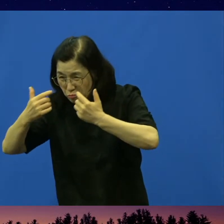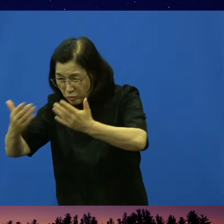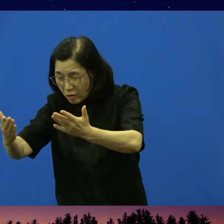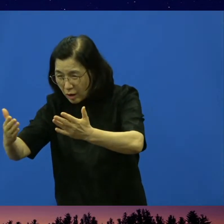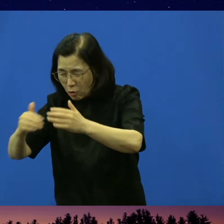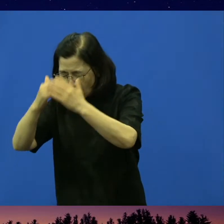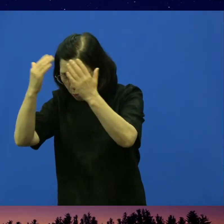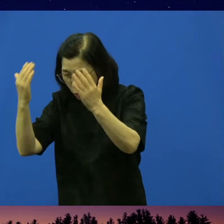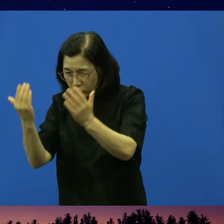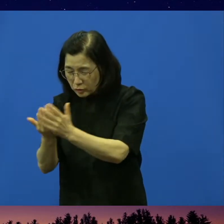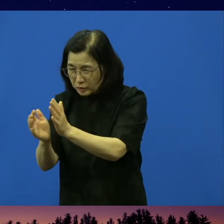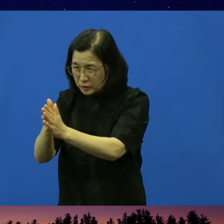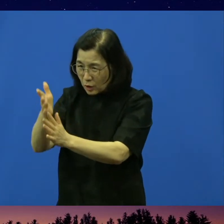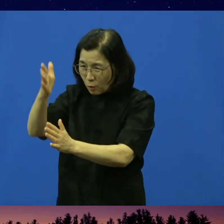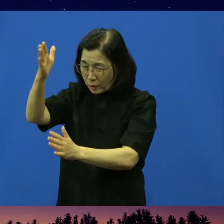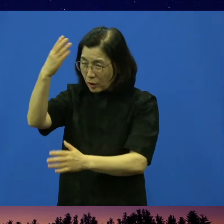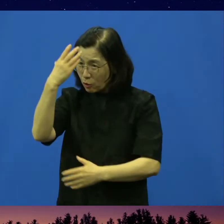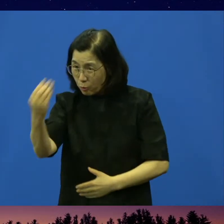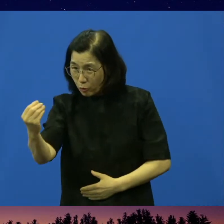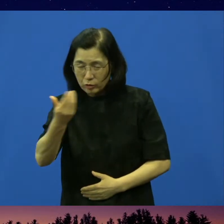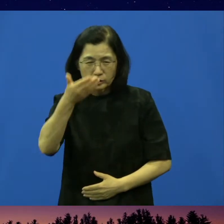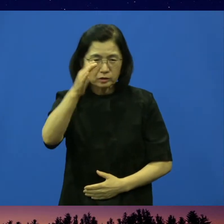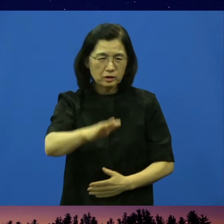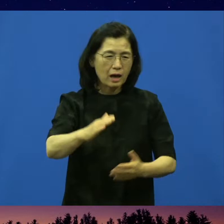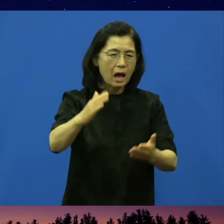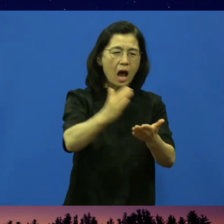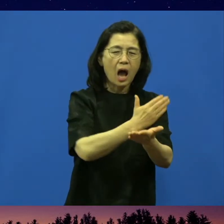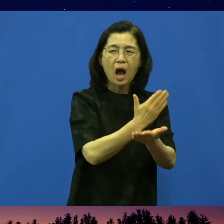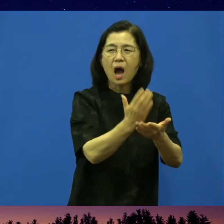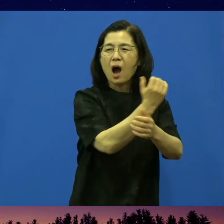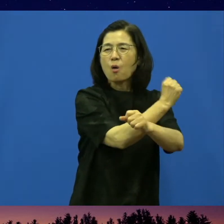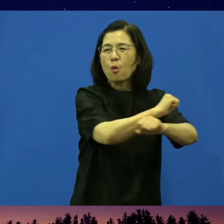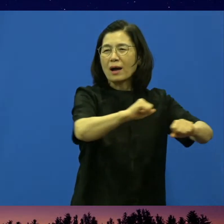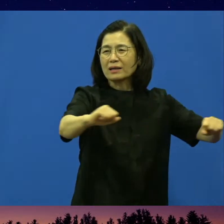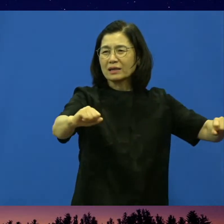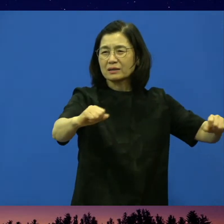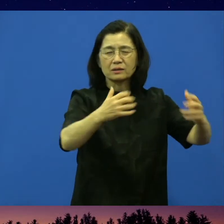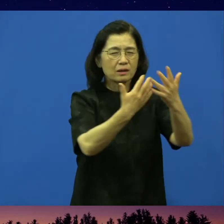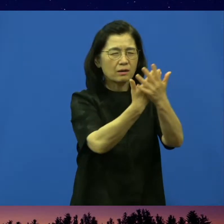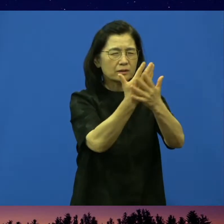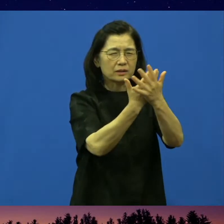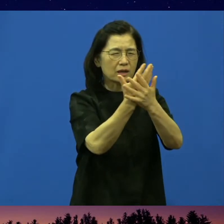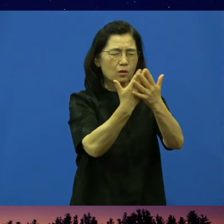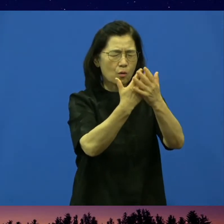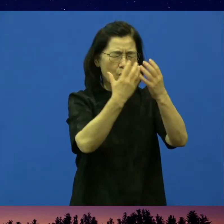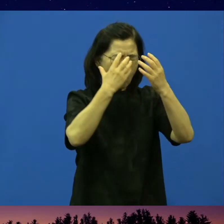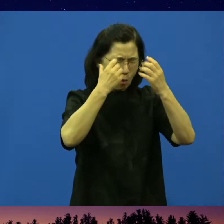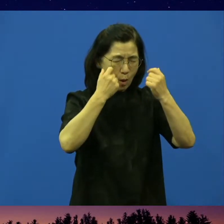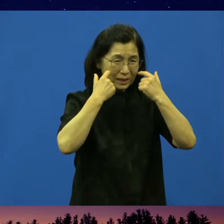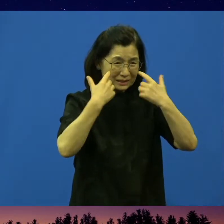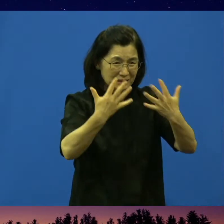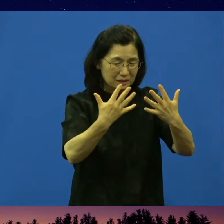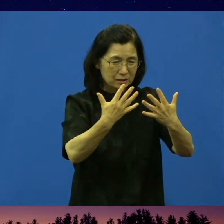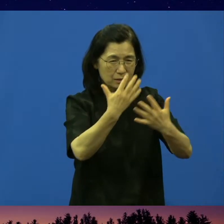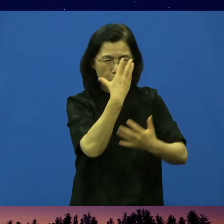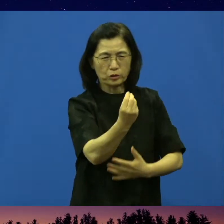그러니까 이 광야가 싫은 거예요. 차라리 애굽에서 종살이 하더라도 확실했던 그때가 좋았다는 거예요.